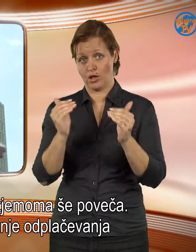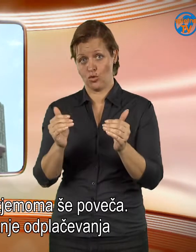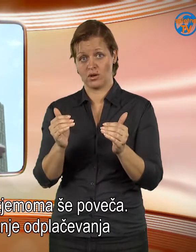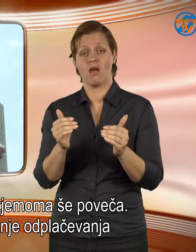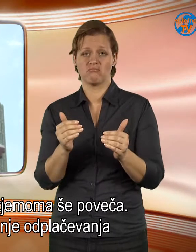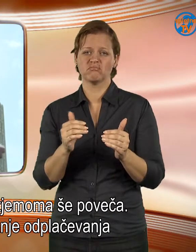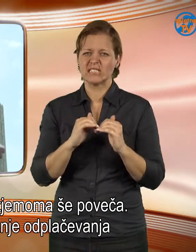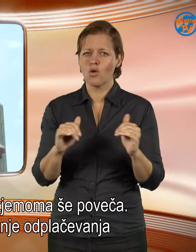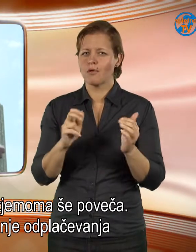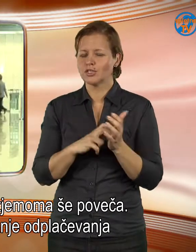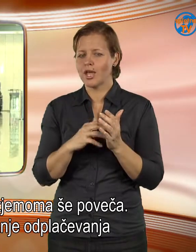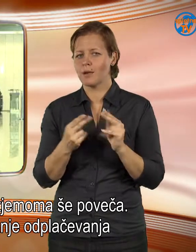podaljša.